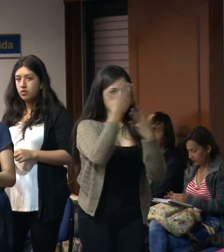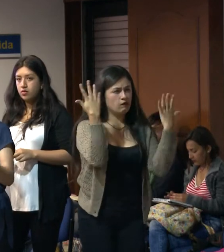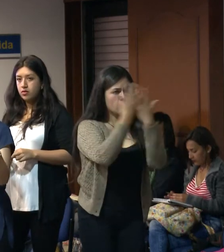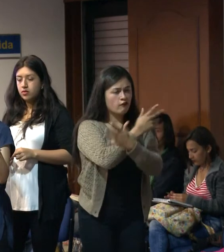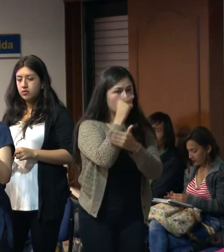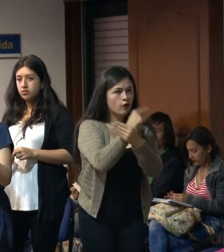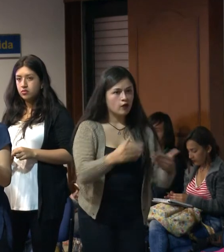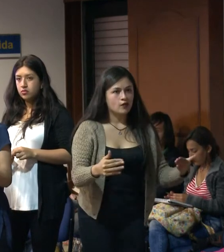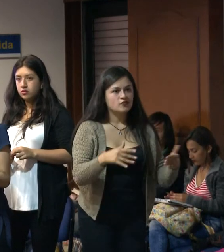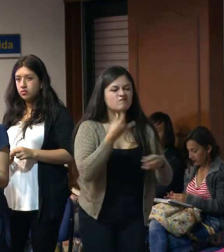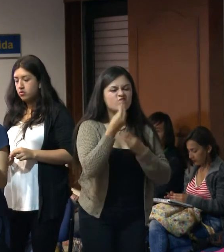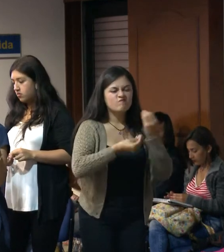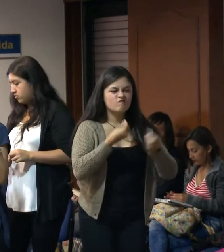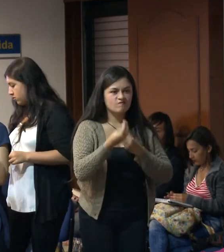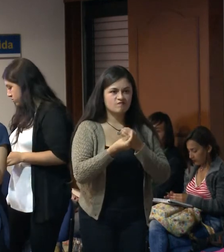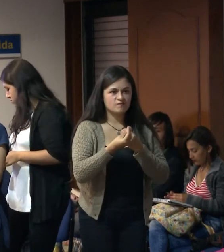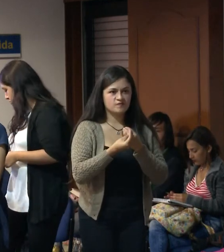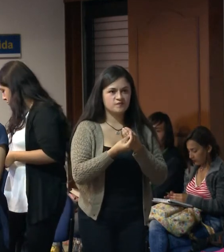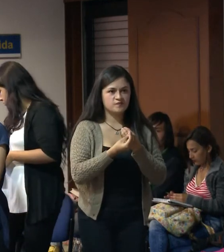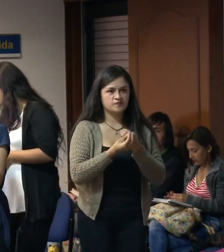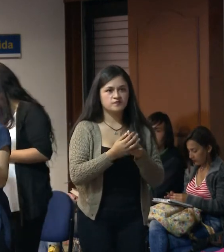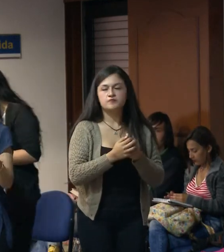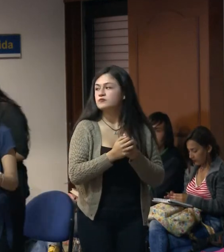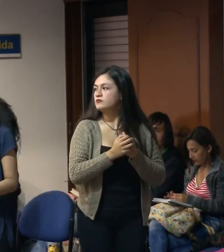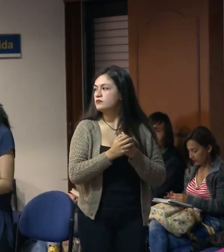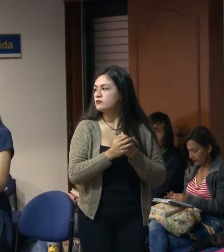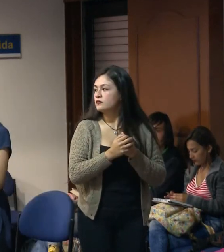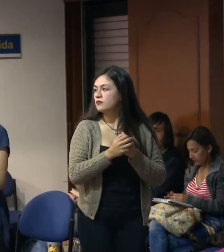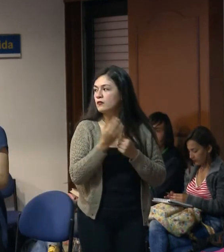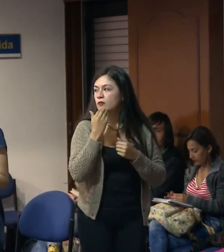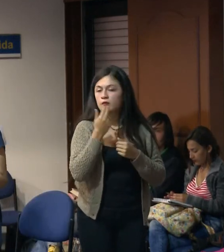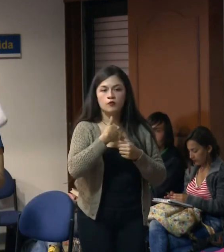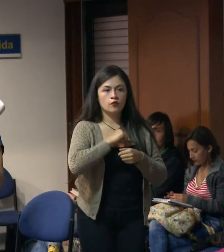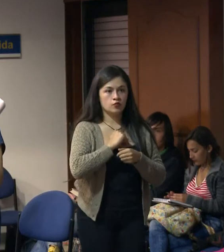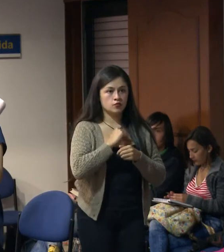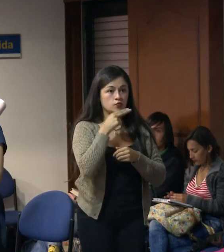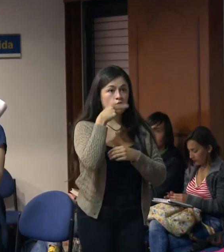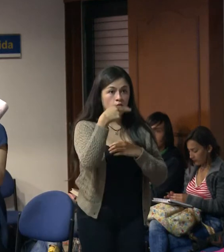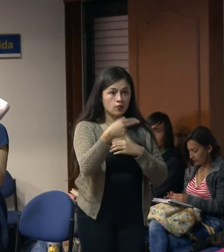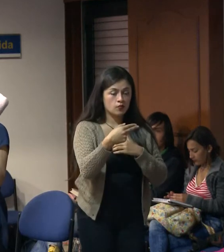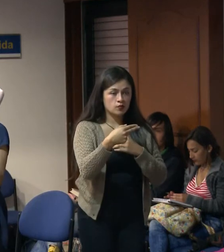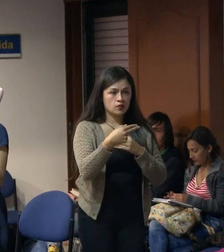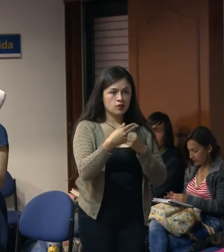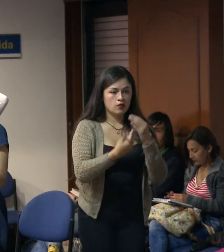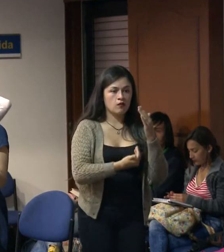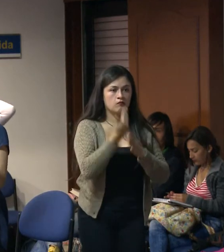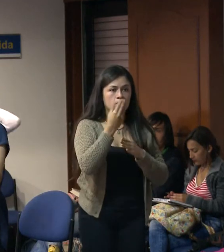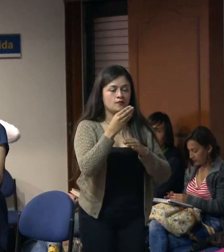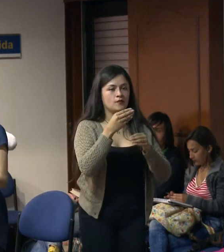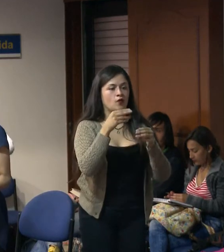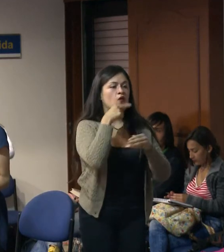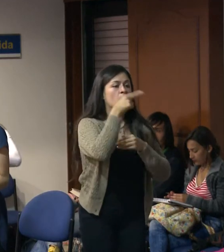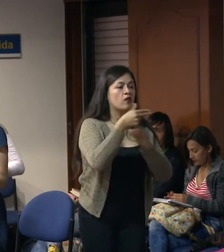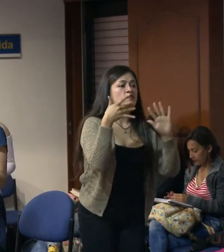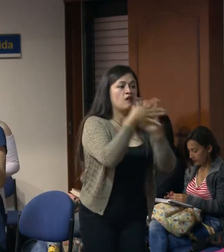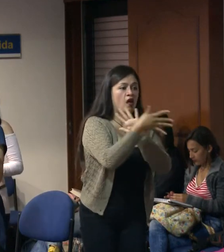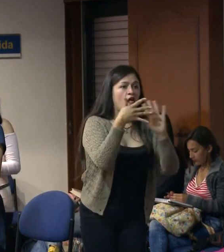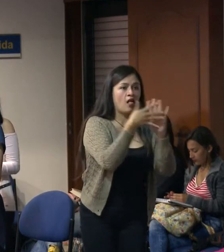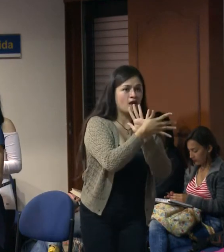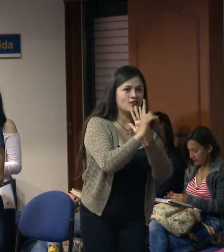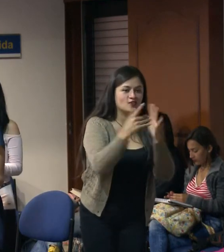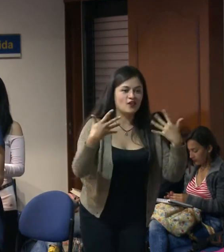rápido. Entonces, ¿qué hicimos? En medio de los cuentos, emplear canciones que